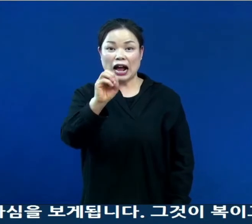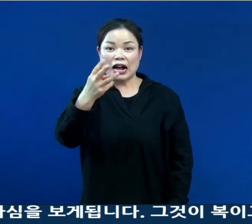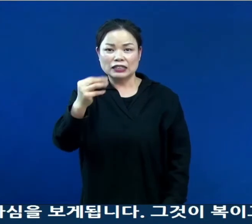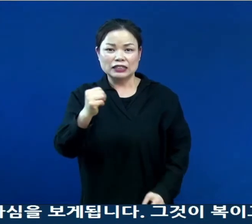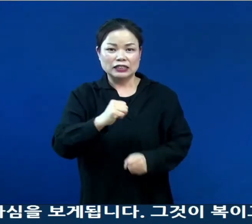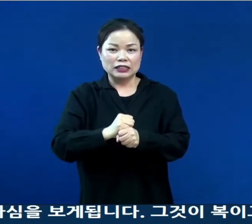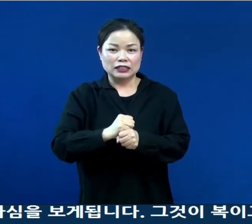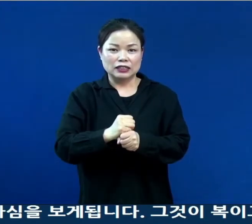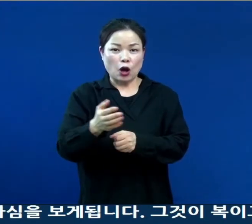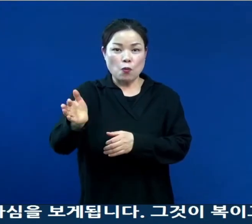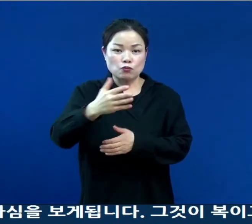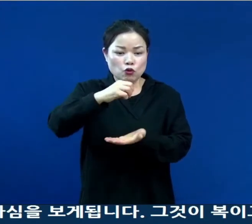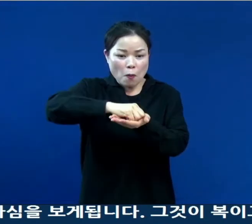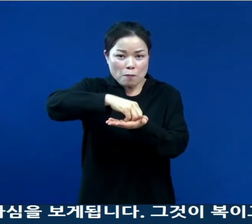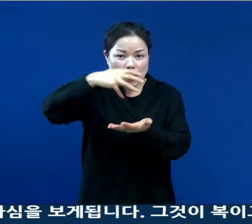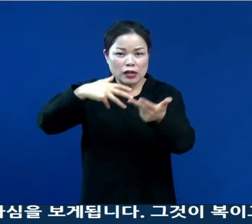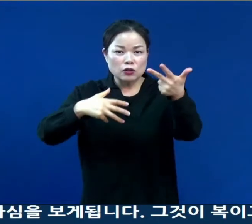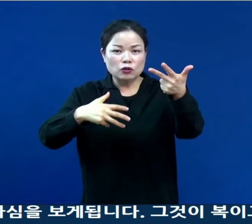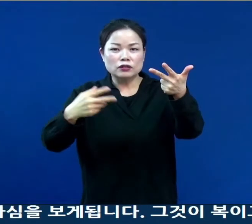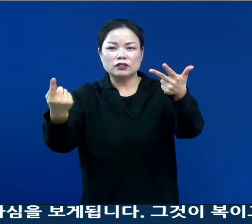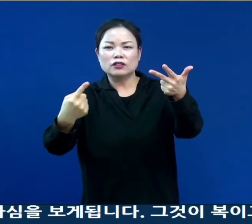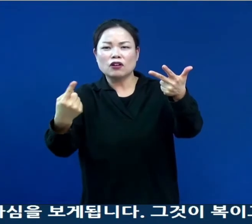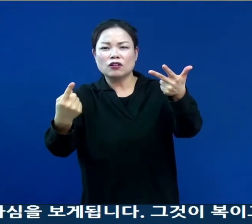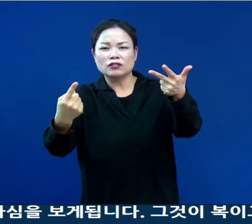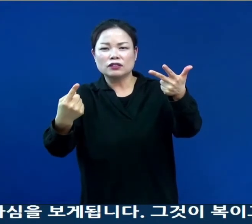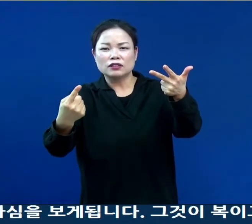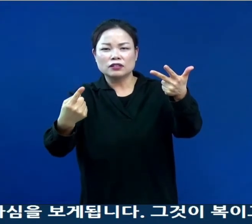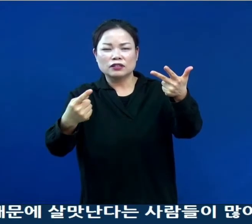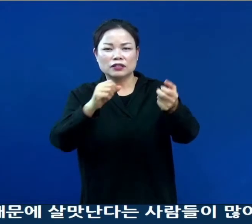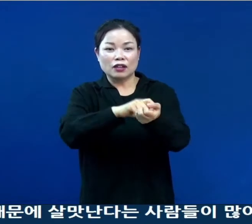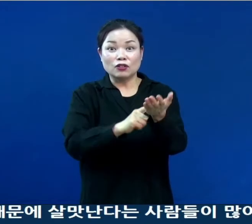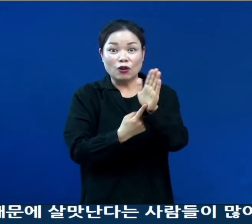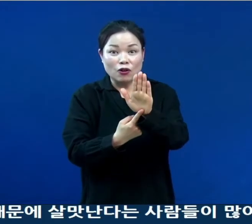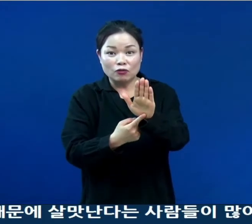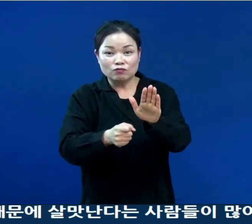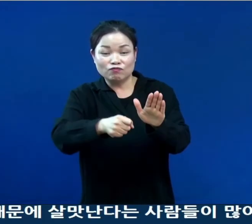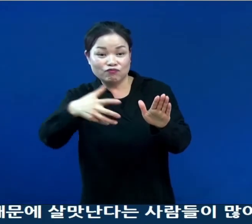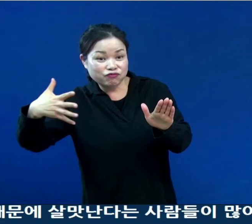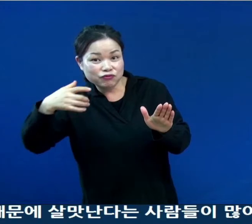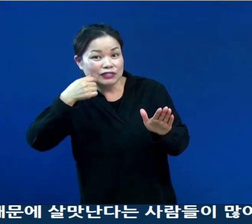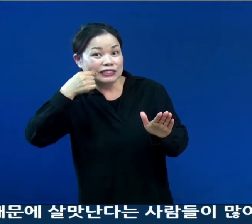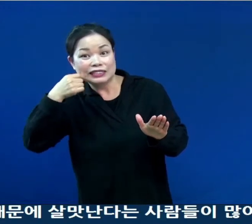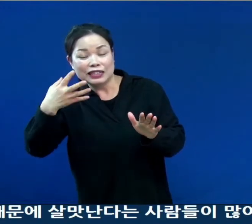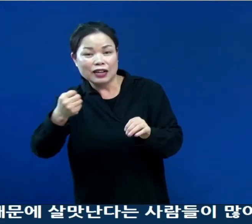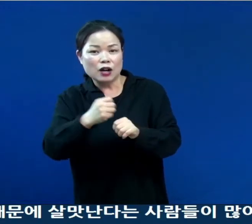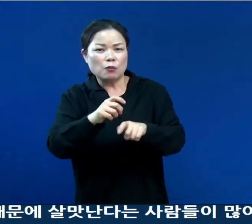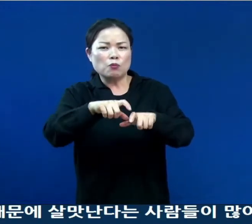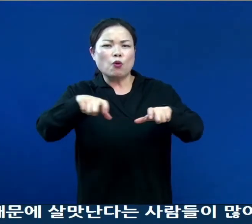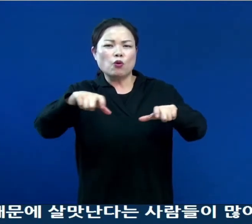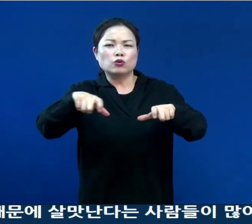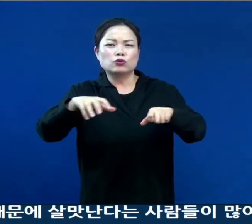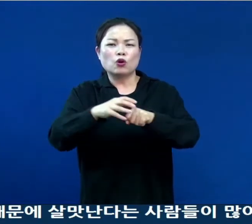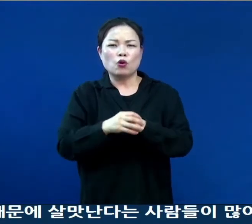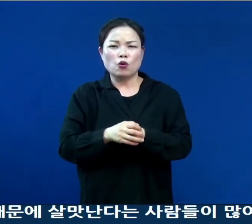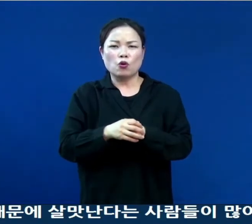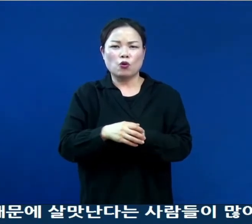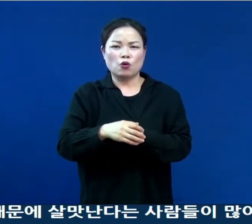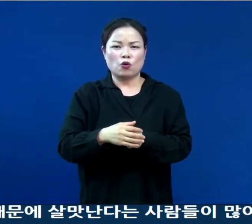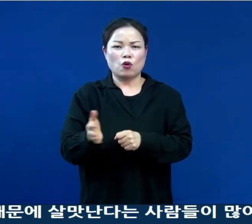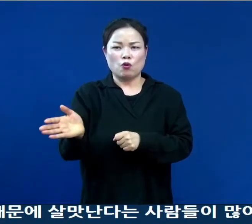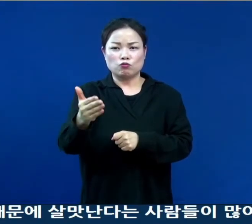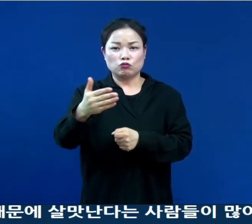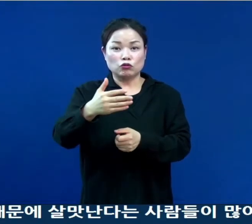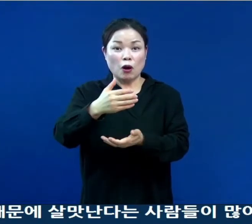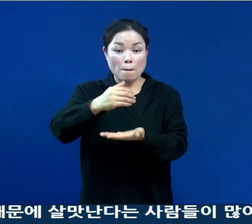붕어빵을 7개에 1,000원 파는 분이 계십니다. 이것이 되게 화제가 되었습니다. 보통 붕어빵은 2개에 1,000원 혹 3개에